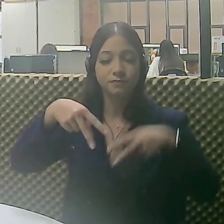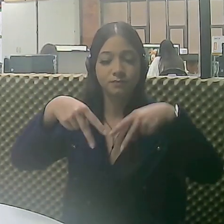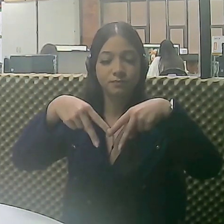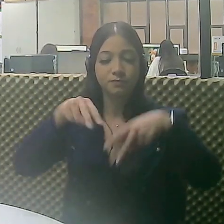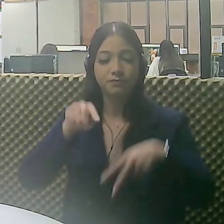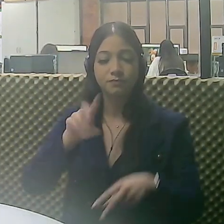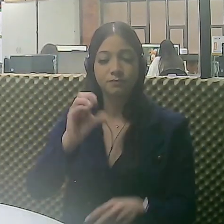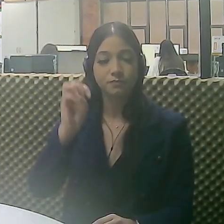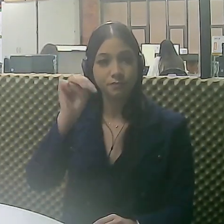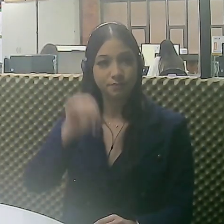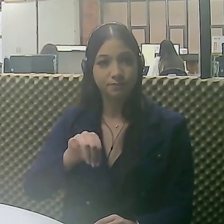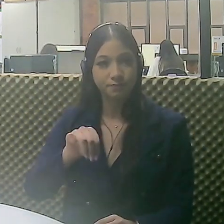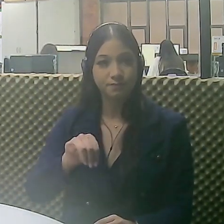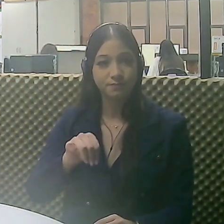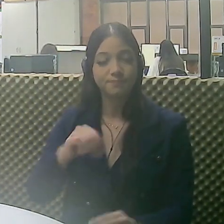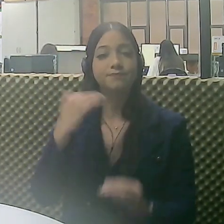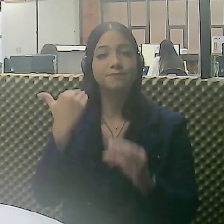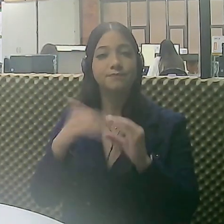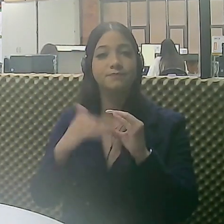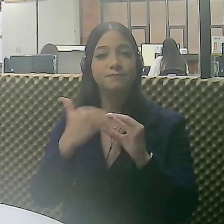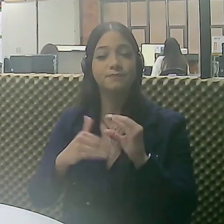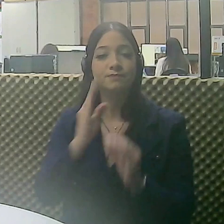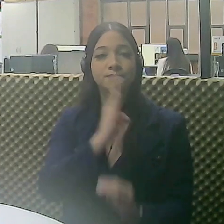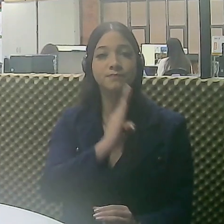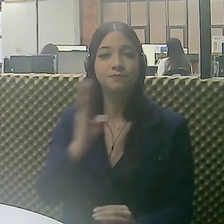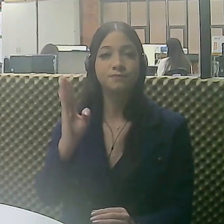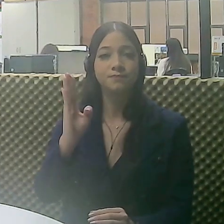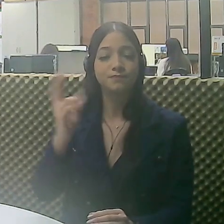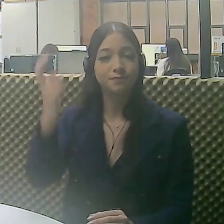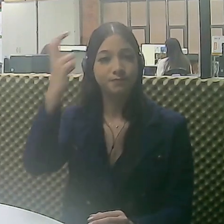bibliotecacultural.ud@gmail.com, repetindo